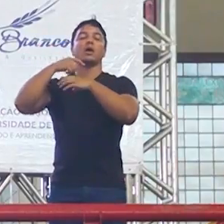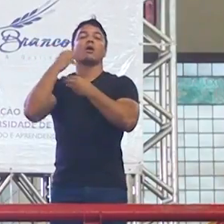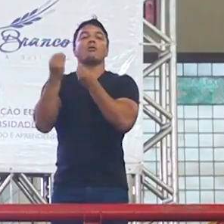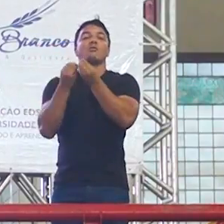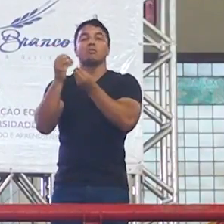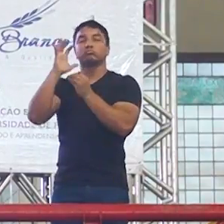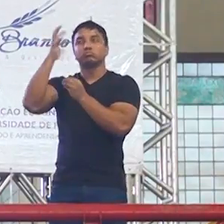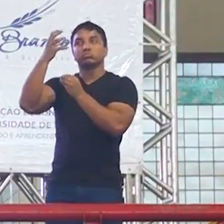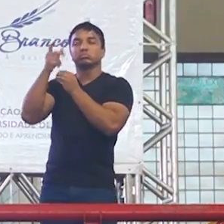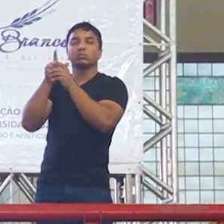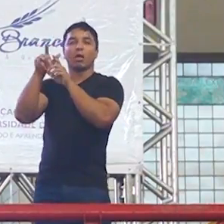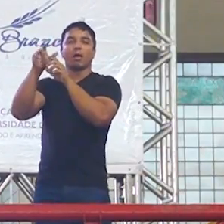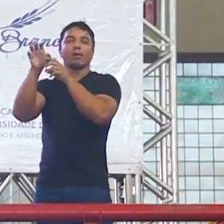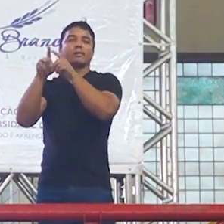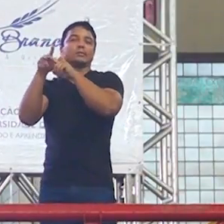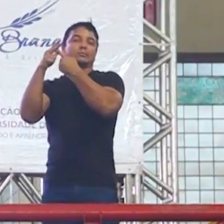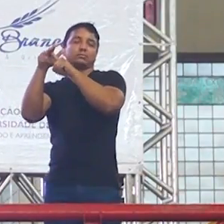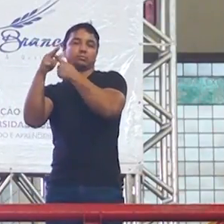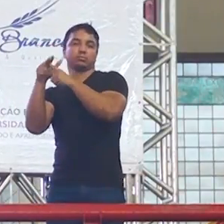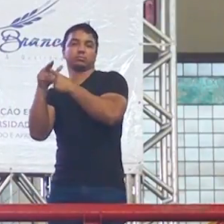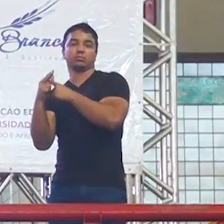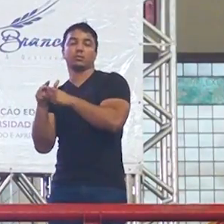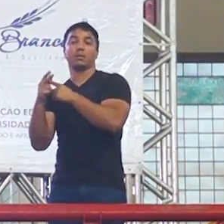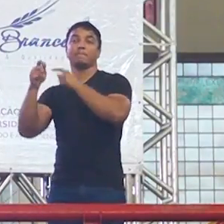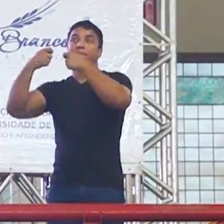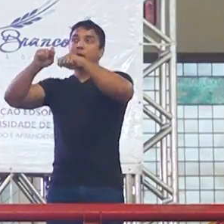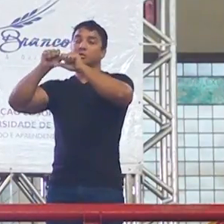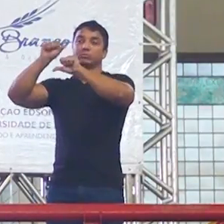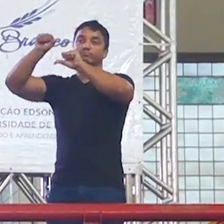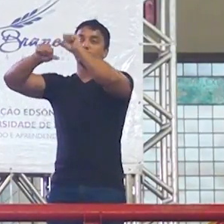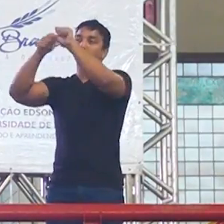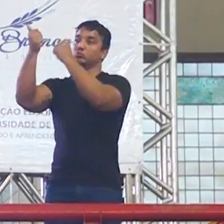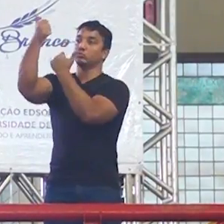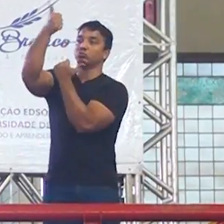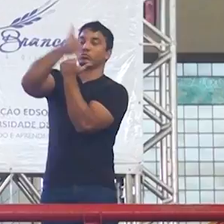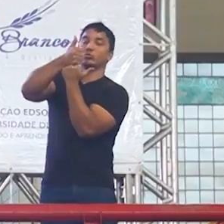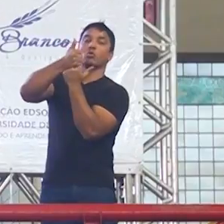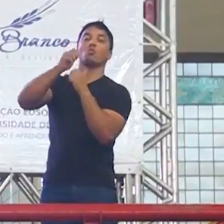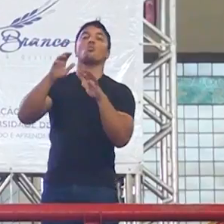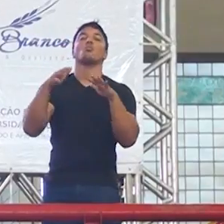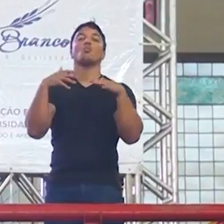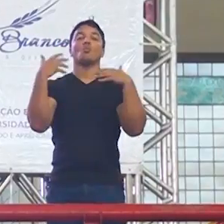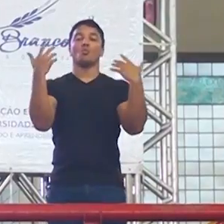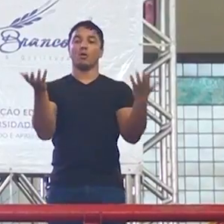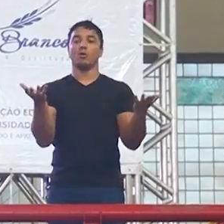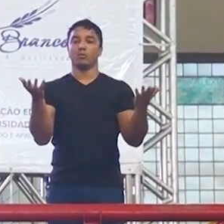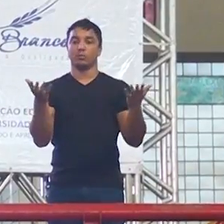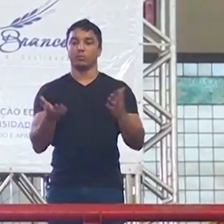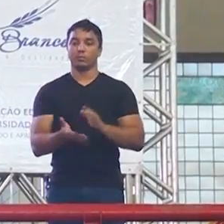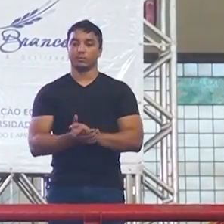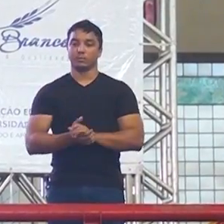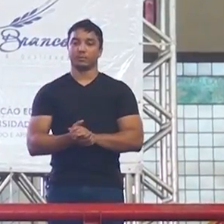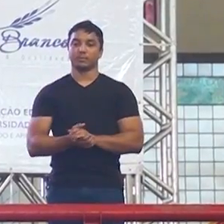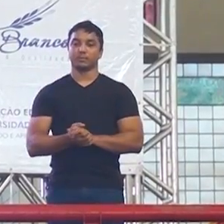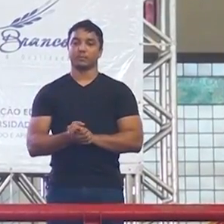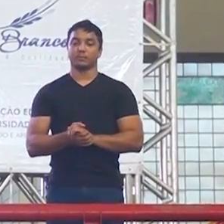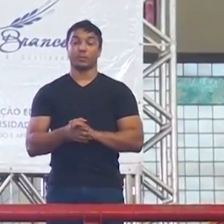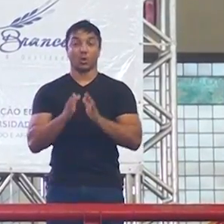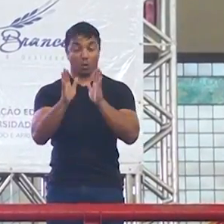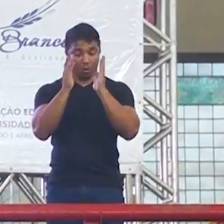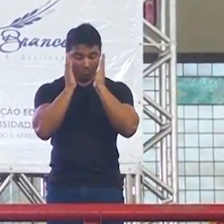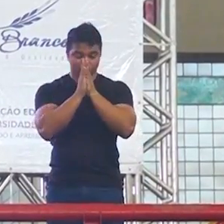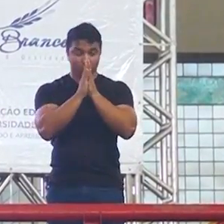resolver o problema, o eletricista deve substituir o disjuntor por... Ei, pessoal, por